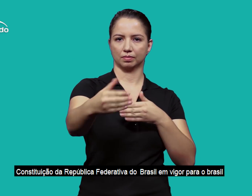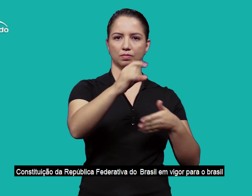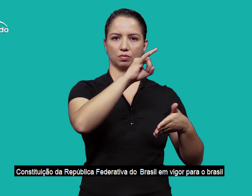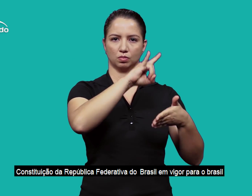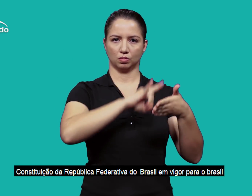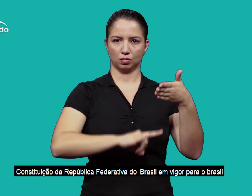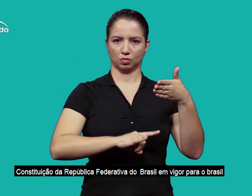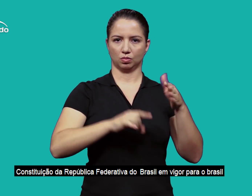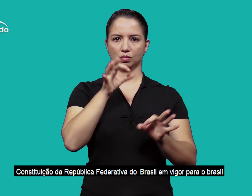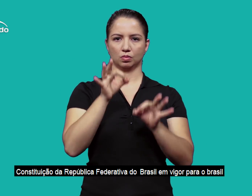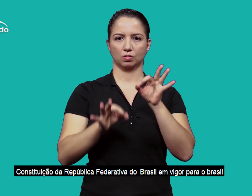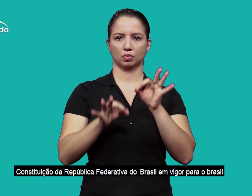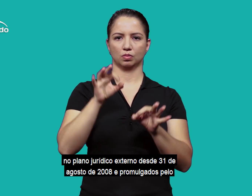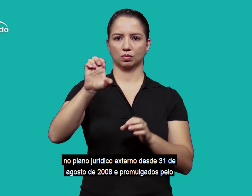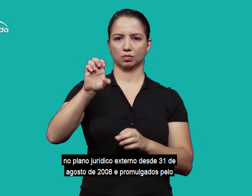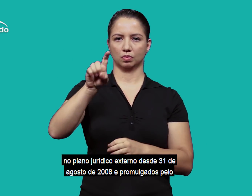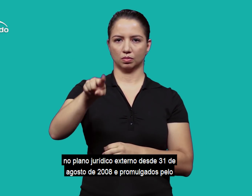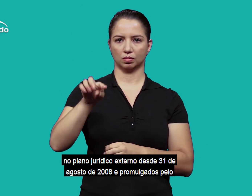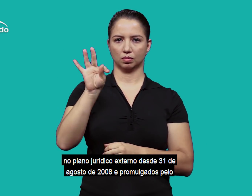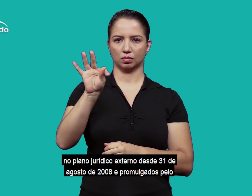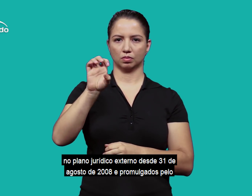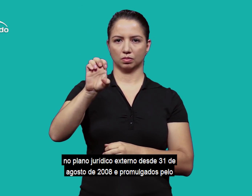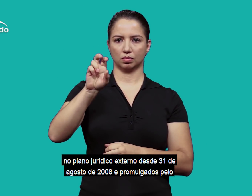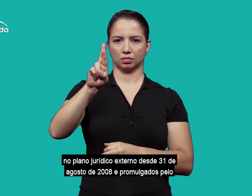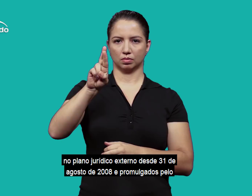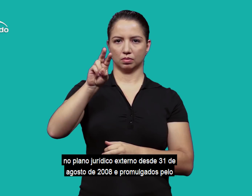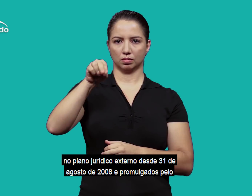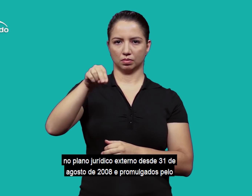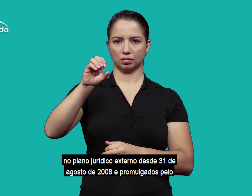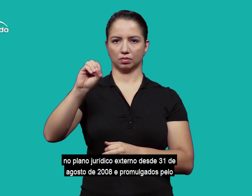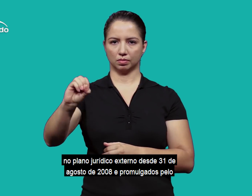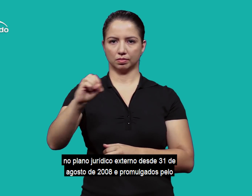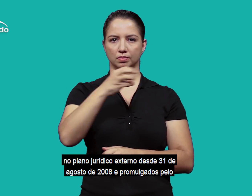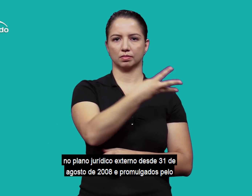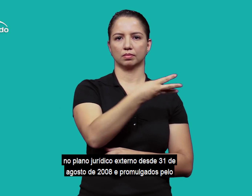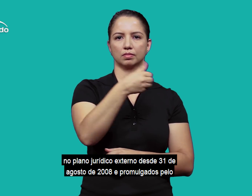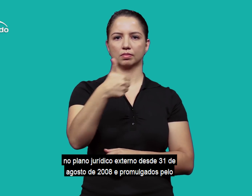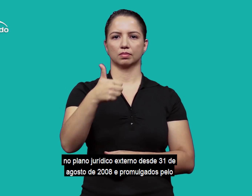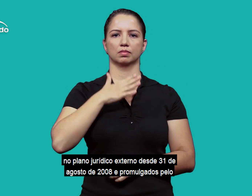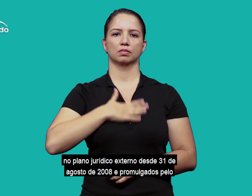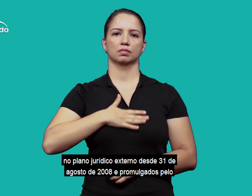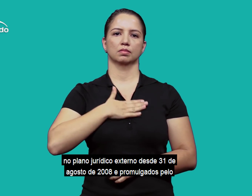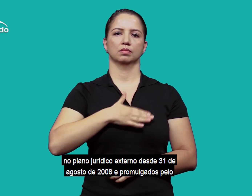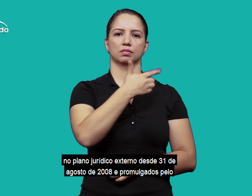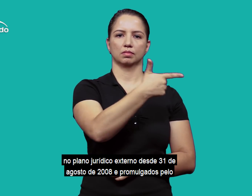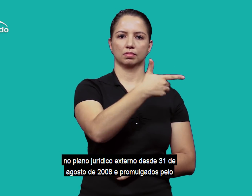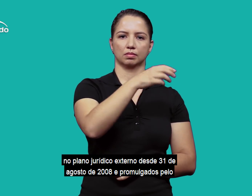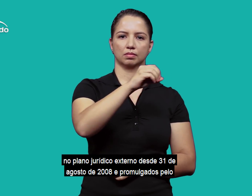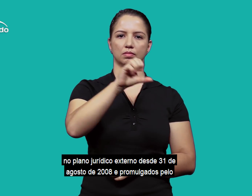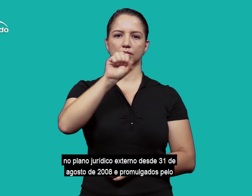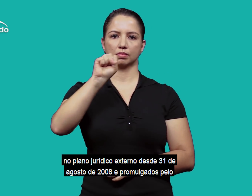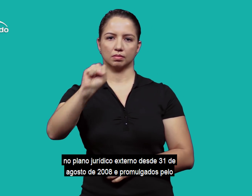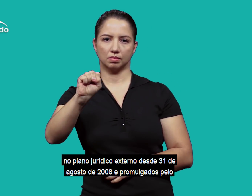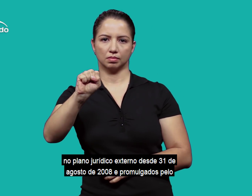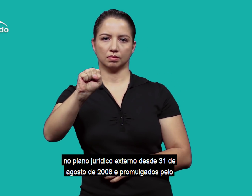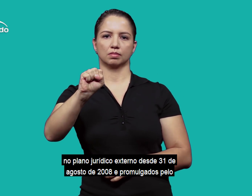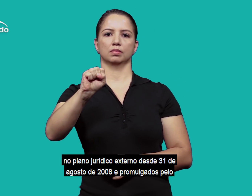vigor para o brasil no plano jurídico externo desde 31 de agosto de 2008 e